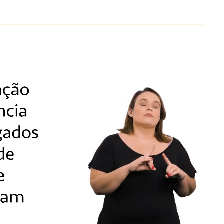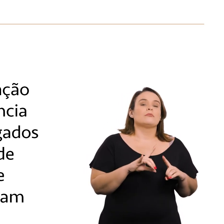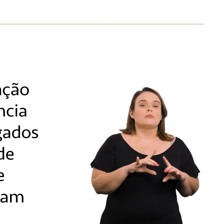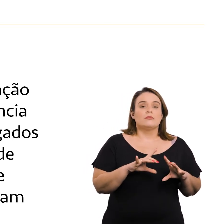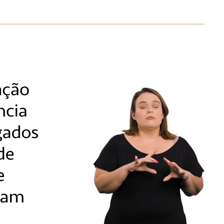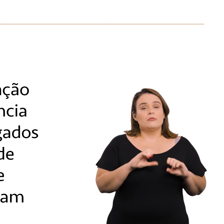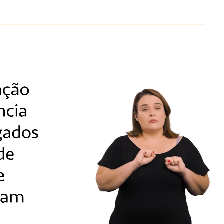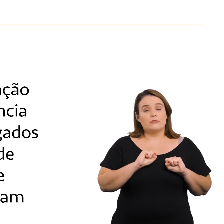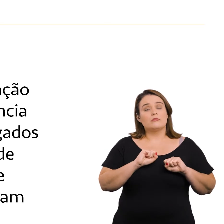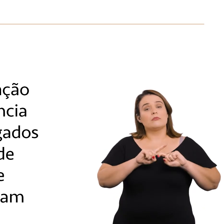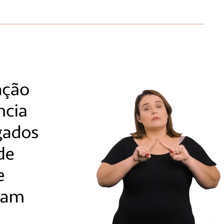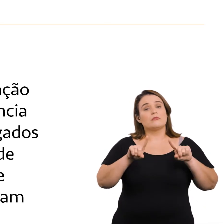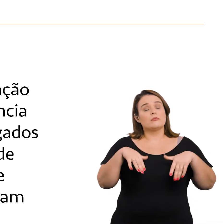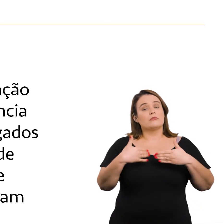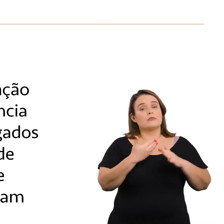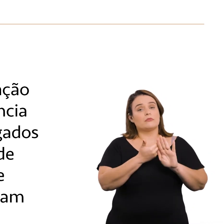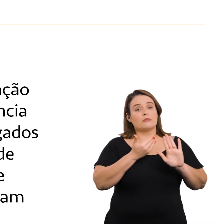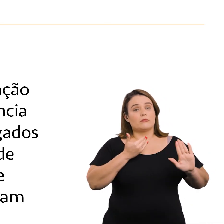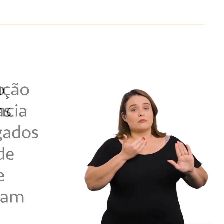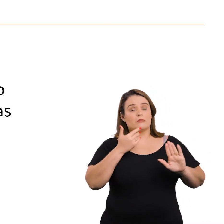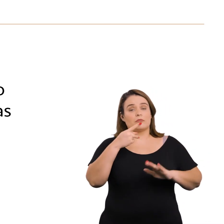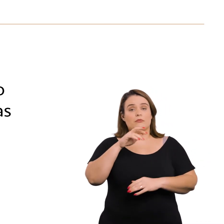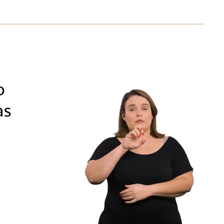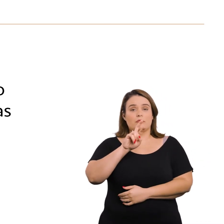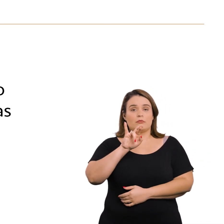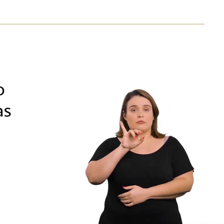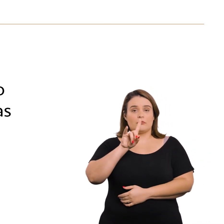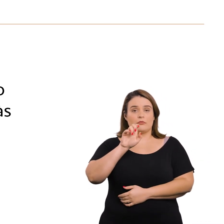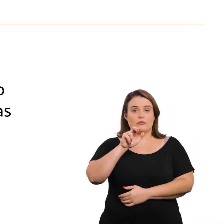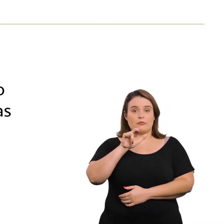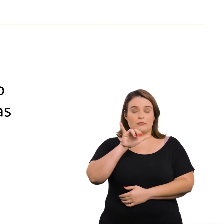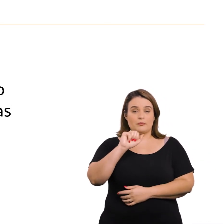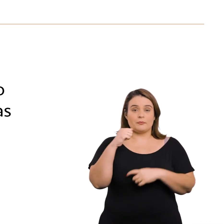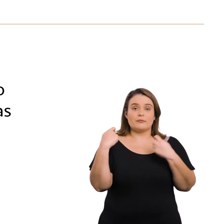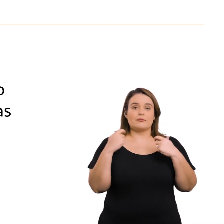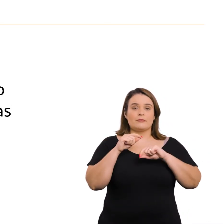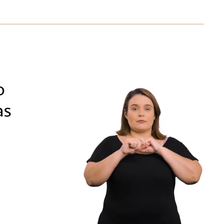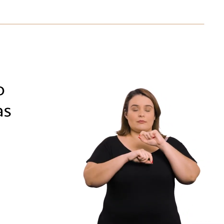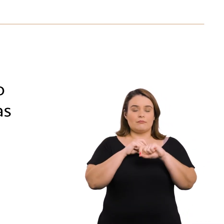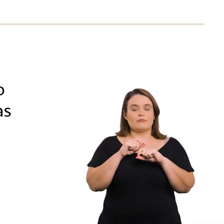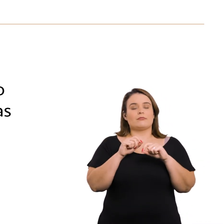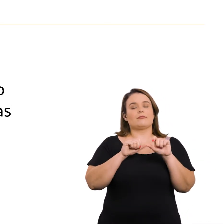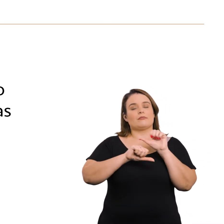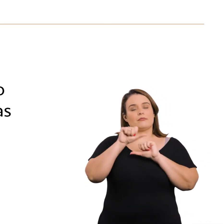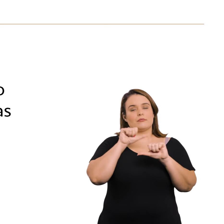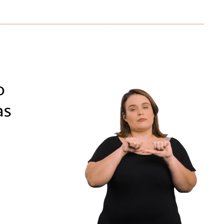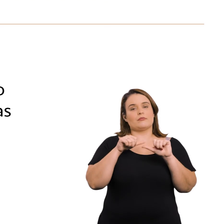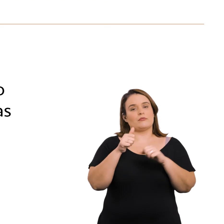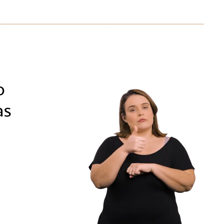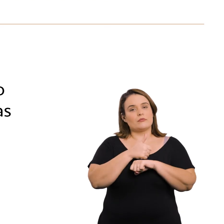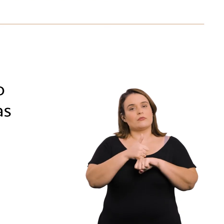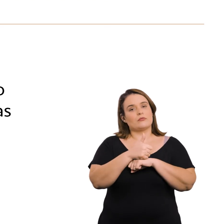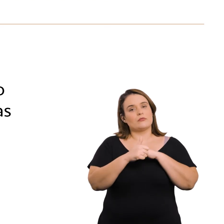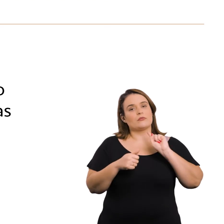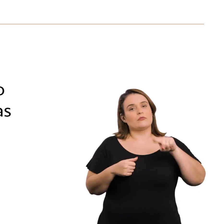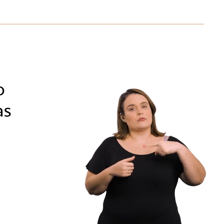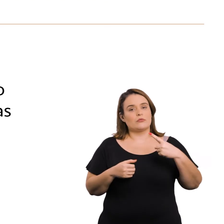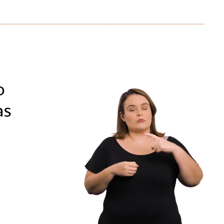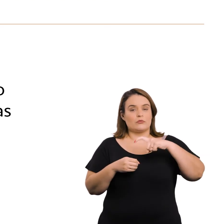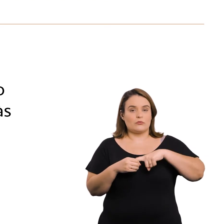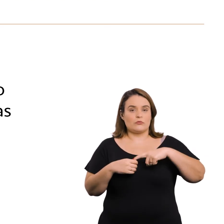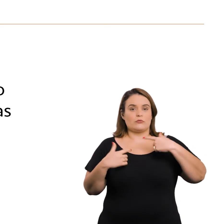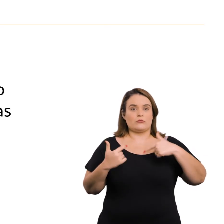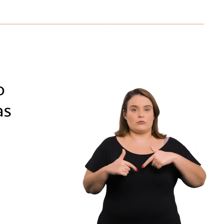suas atividades e se encontram afastados pela Previdência, necessitando de reabilitação profissional para o